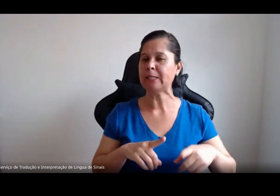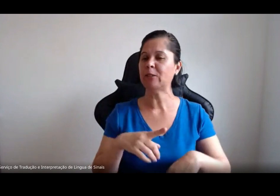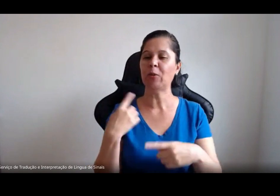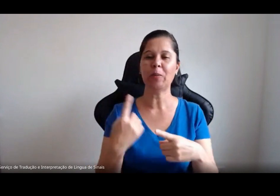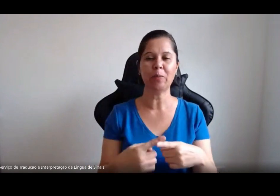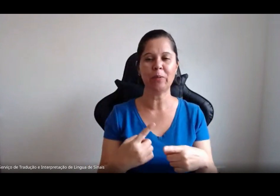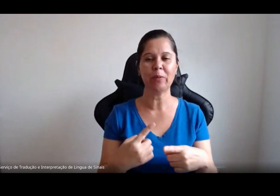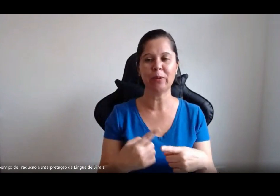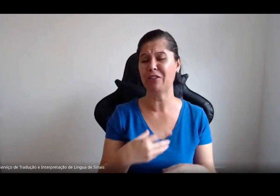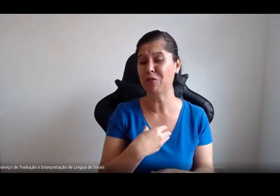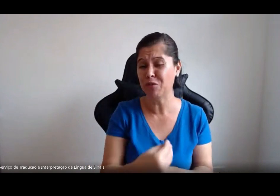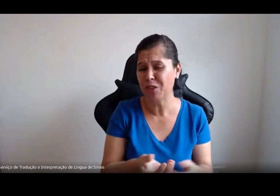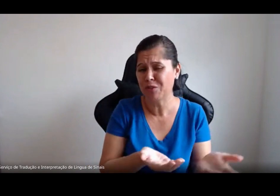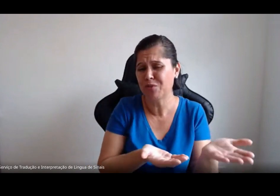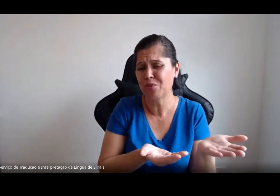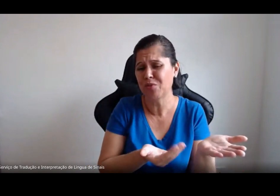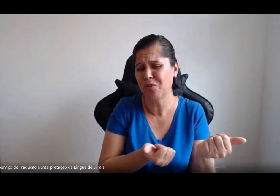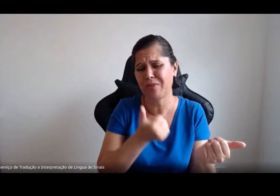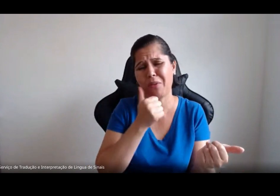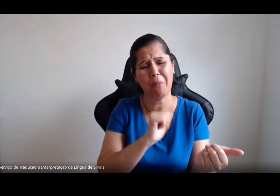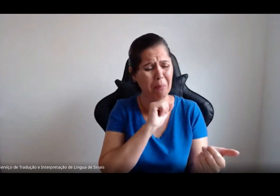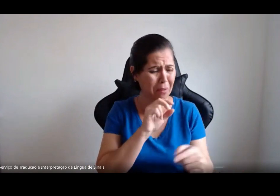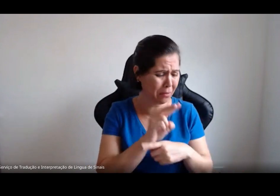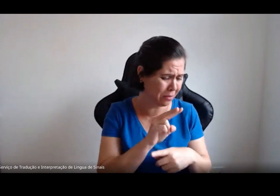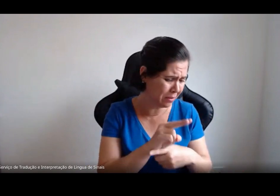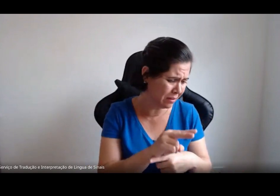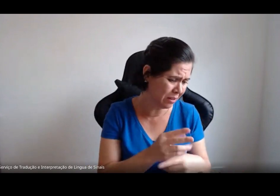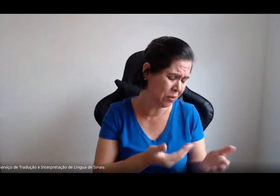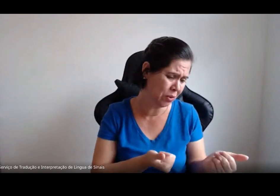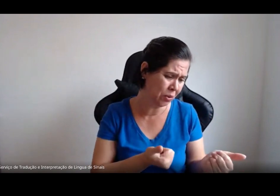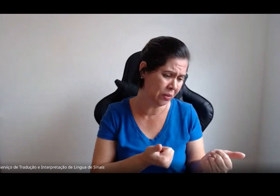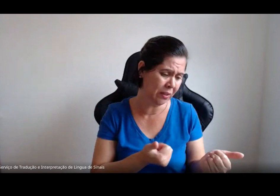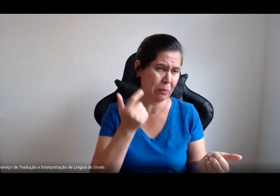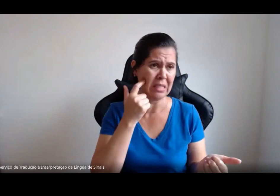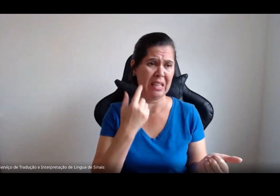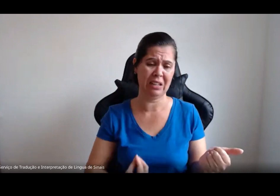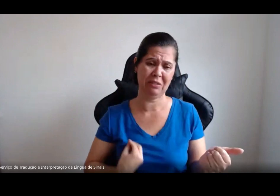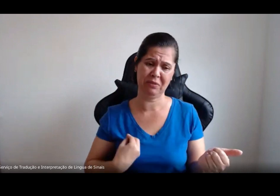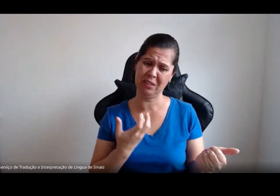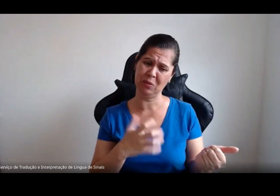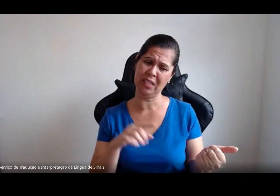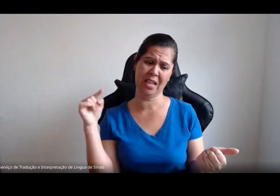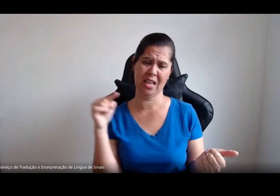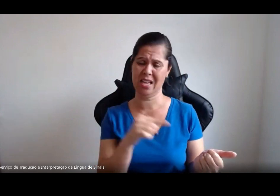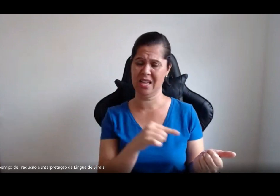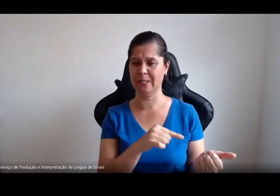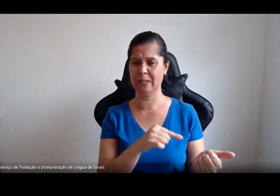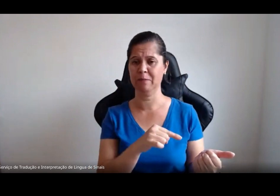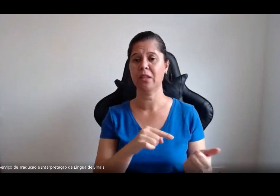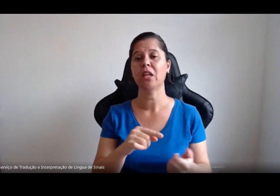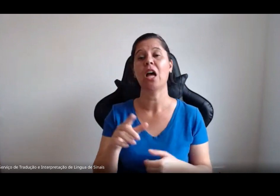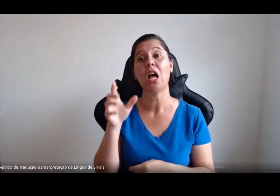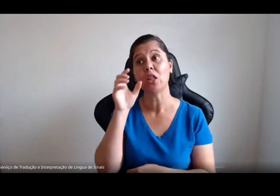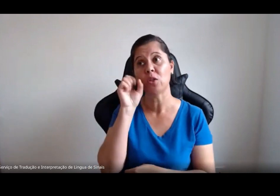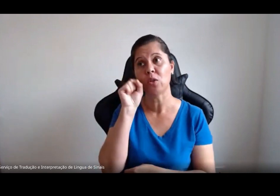depressão, porque eu tive filhos também muito cedo, ai, meu Deus do céu. Então, não era essa vida que eu queria para mim. Eu